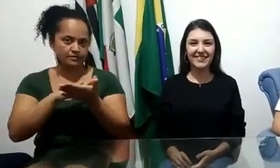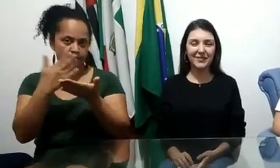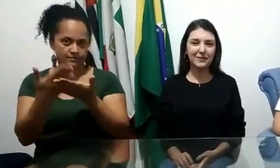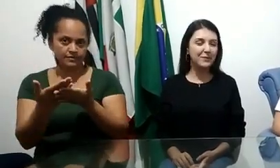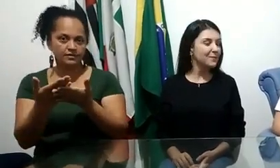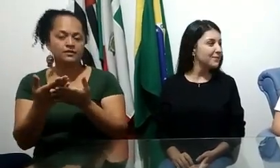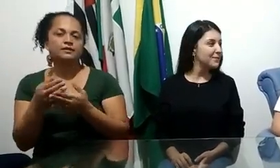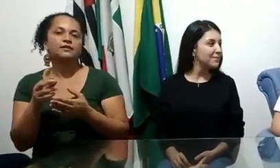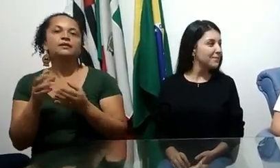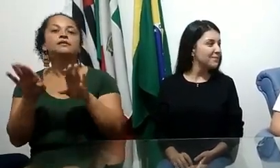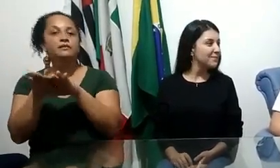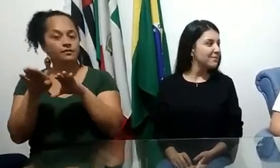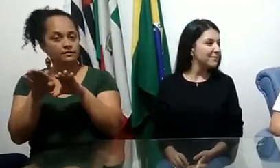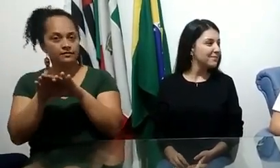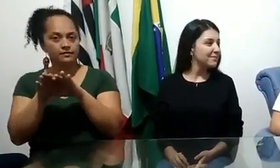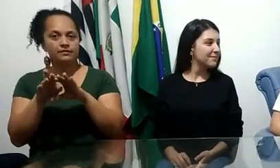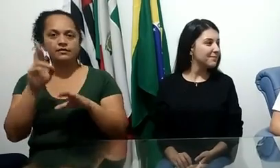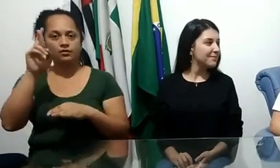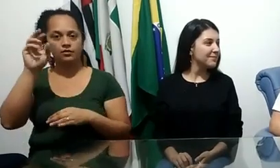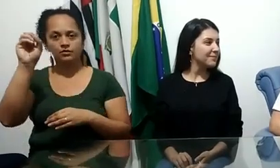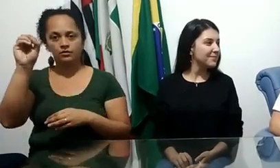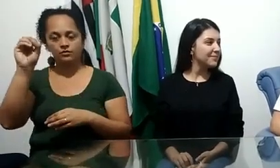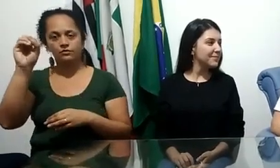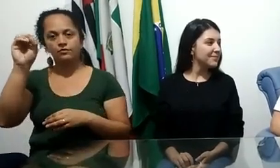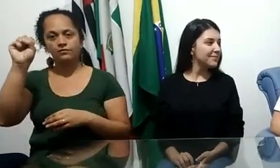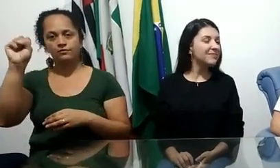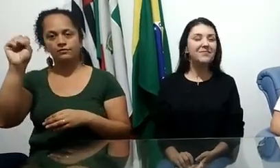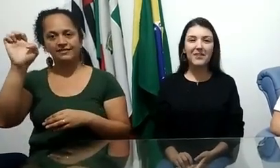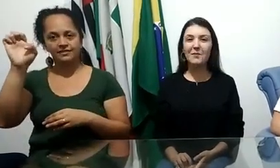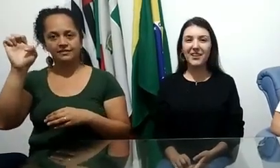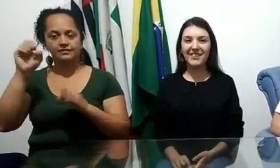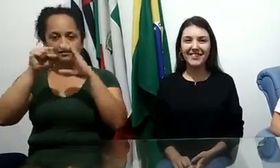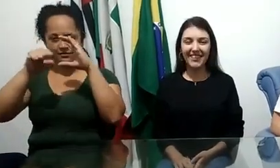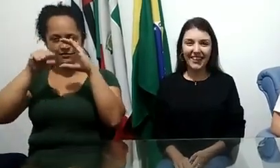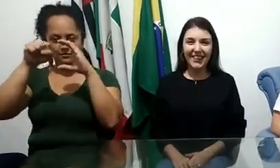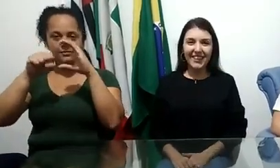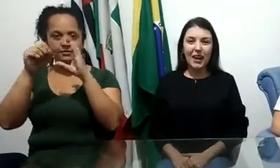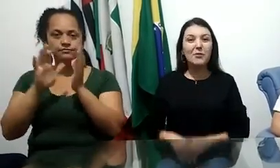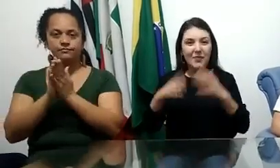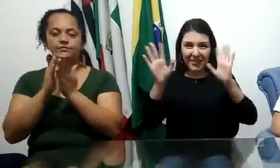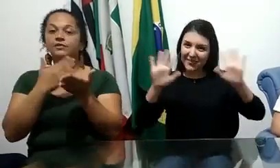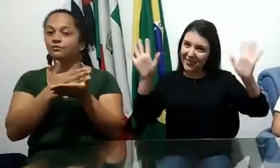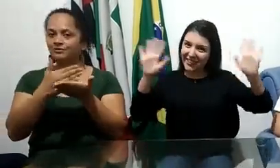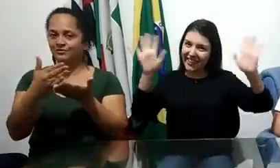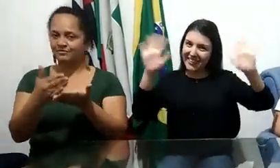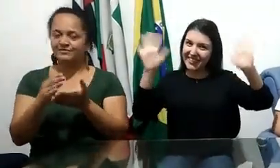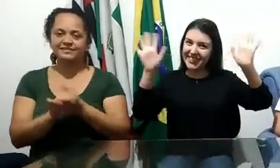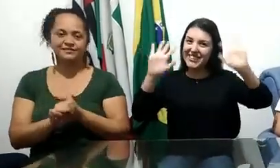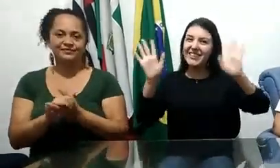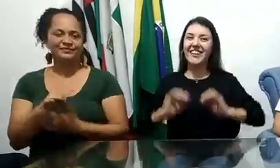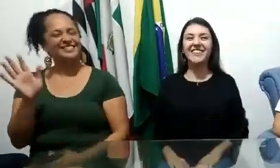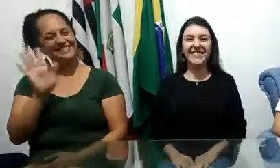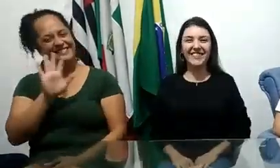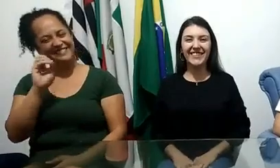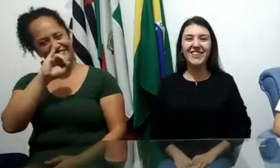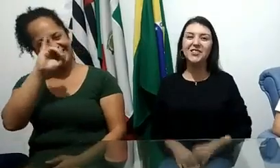Bom, antes da gente começar, a Tata vai fazer uma oração. Amém. Primeiro, oi